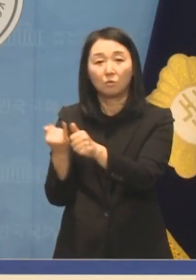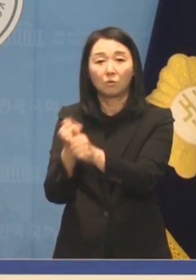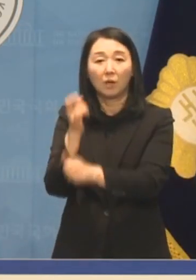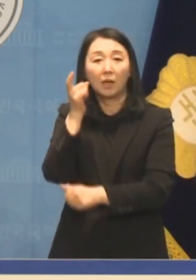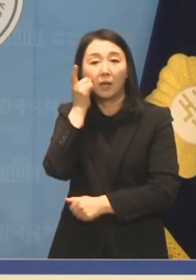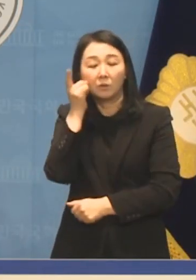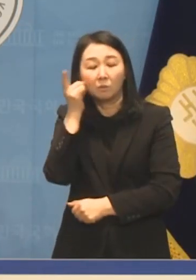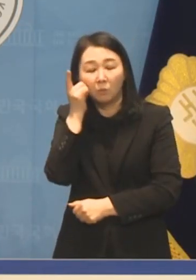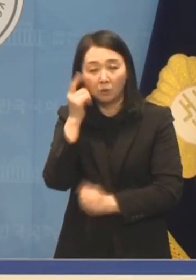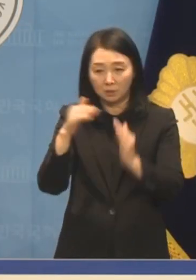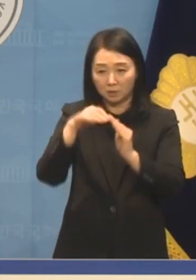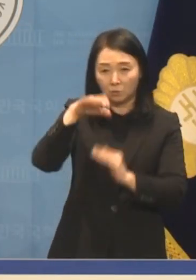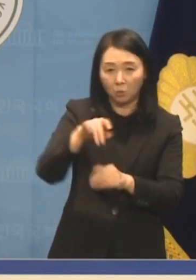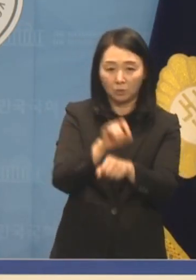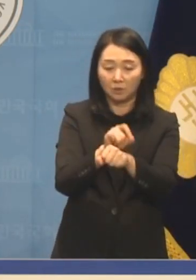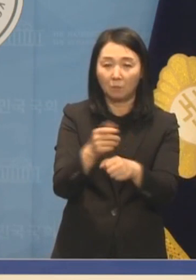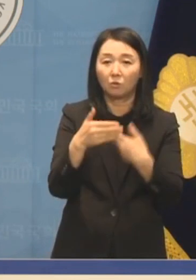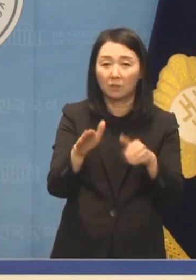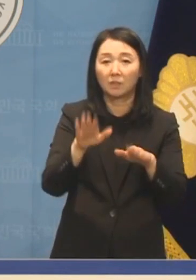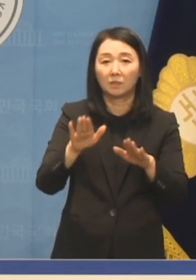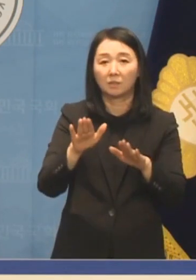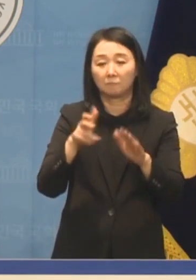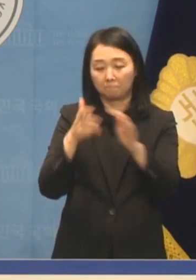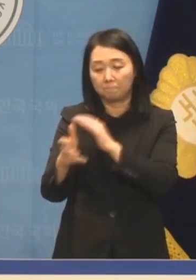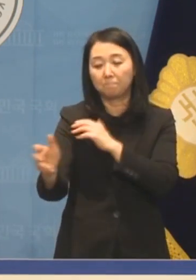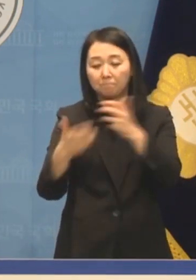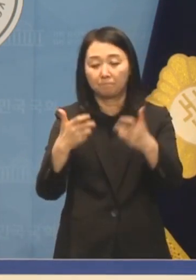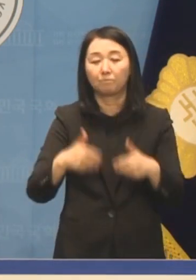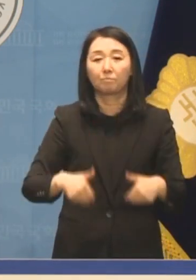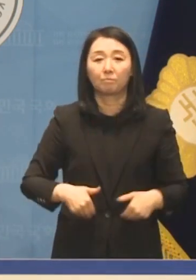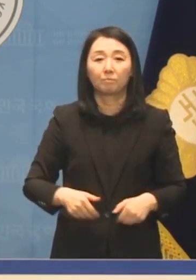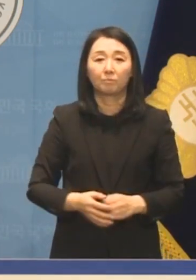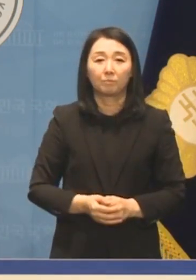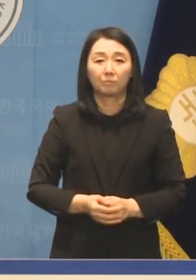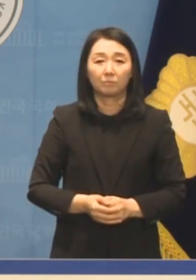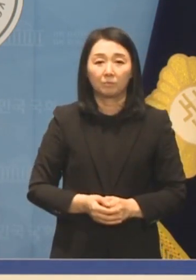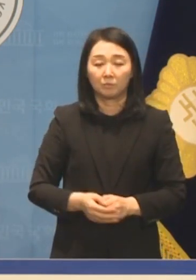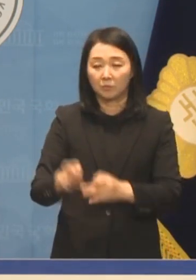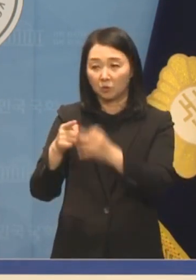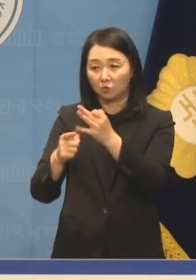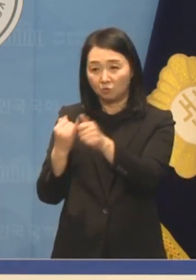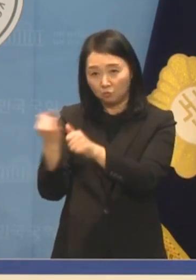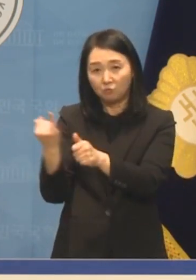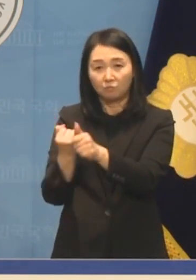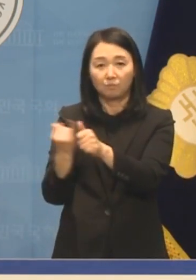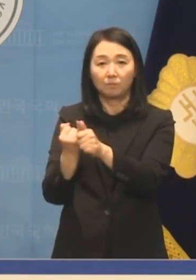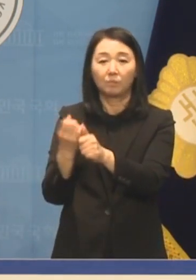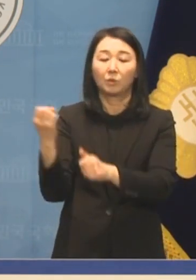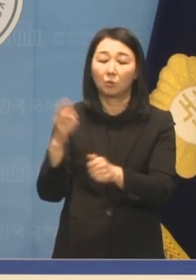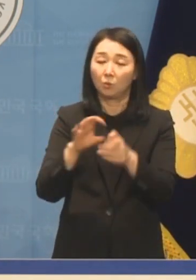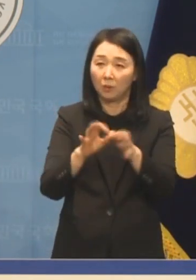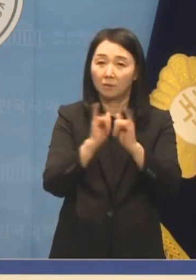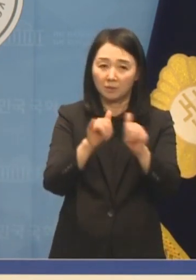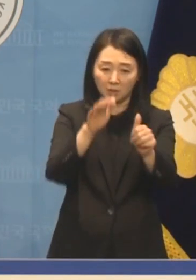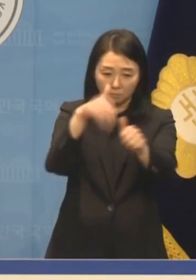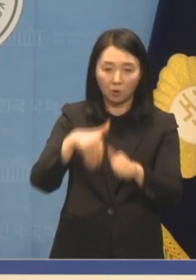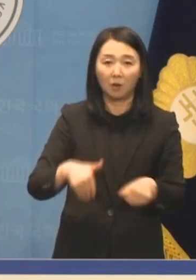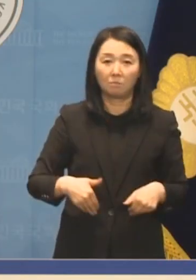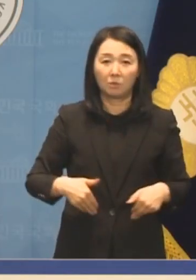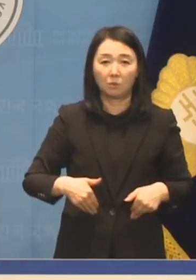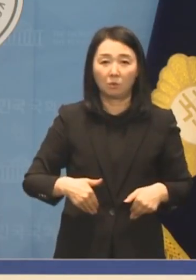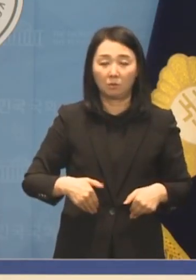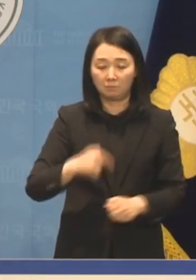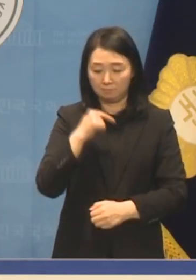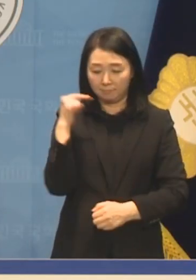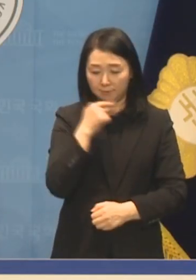휴대폰, 주거지, 사무실을 즉각 압수수색해야 됩니다. 윤석열, 김건희 대통령 부부 등 관련자들을 소환하여